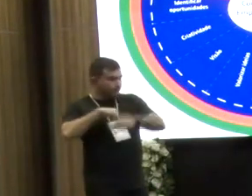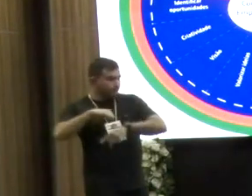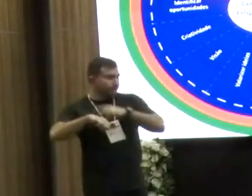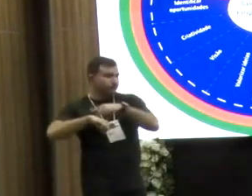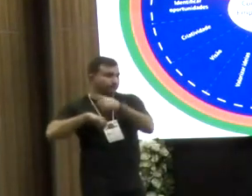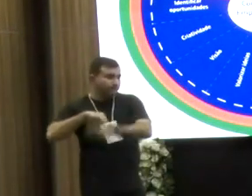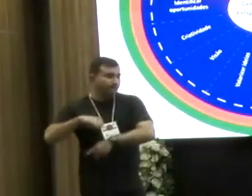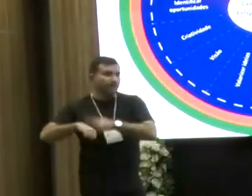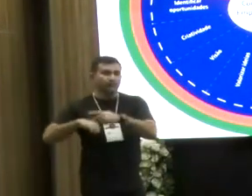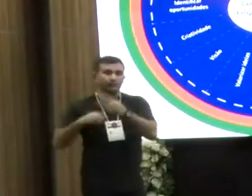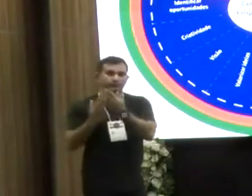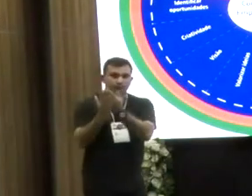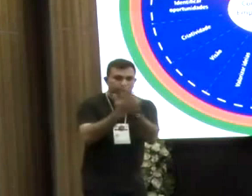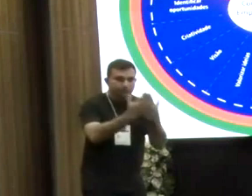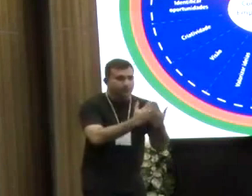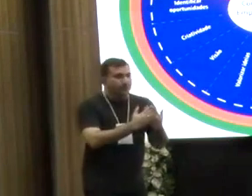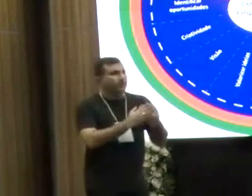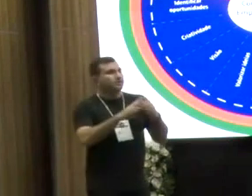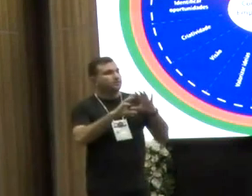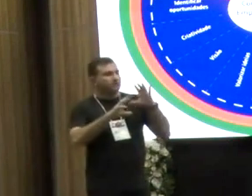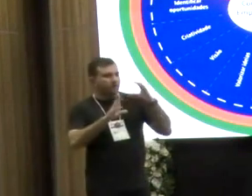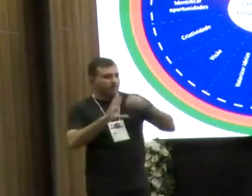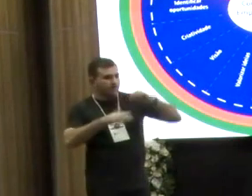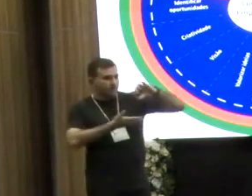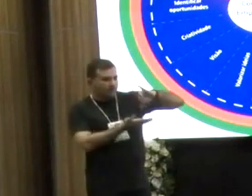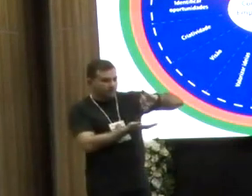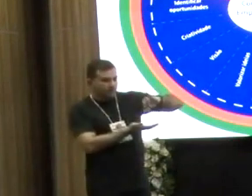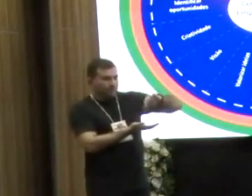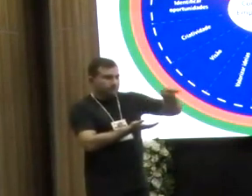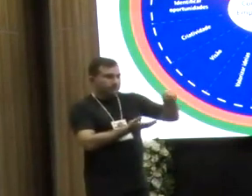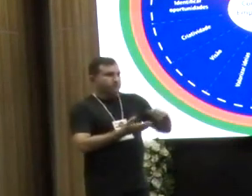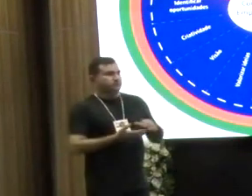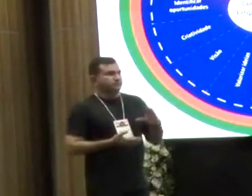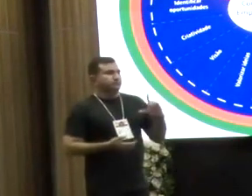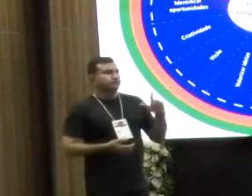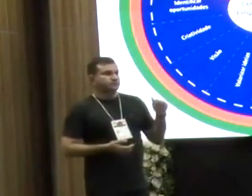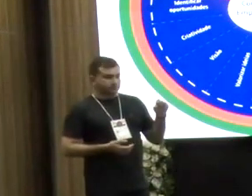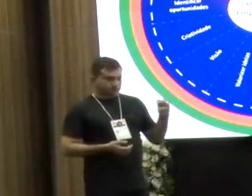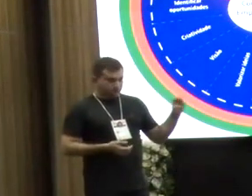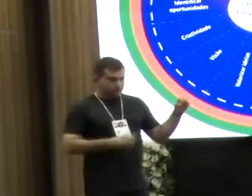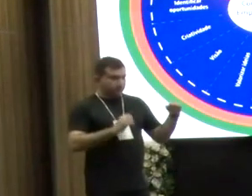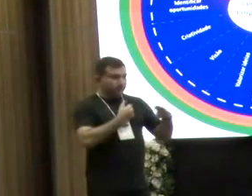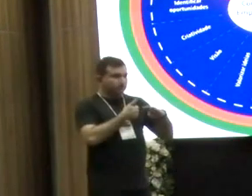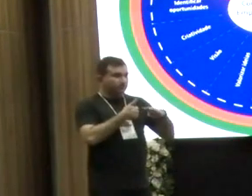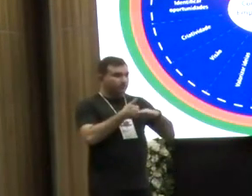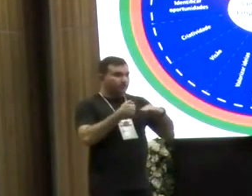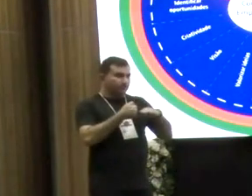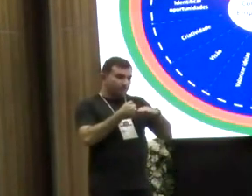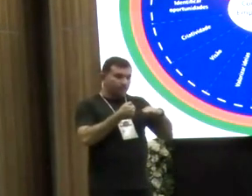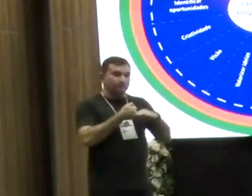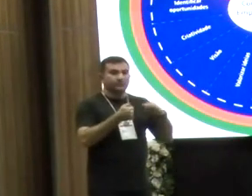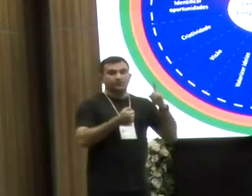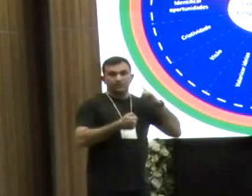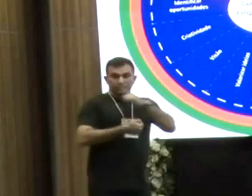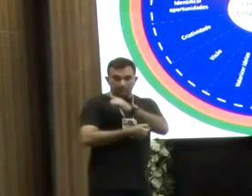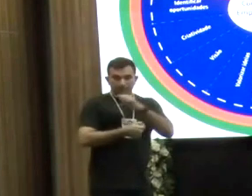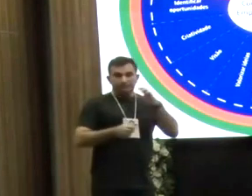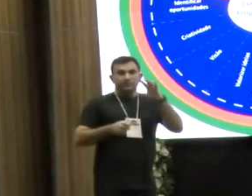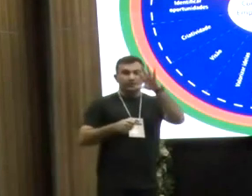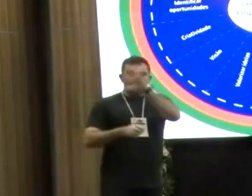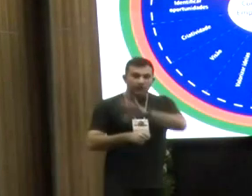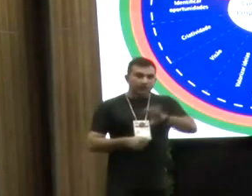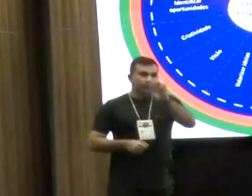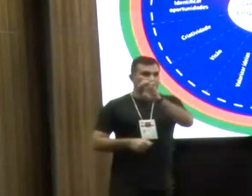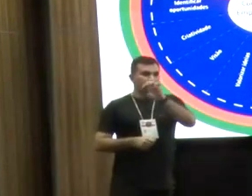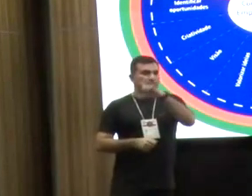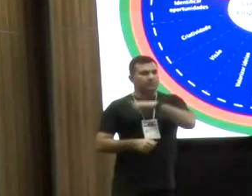de modo de produção capitalista de classe média na Europa. Então, ela tem um